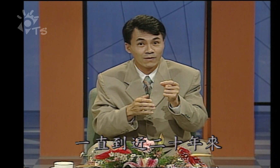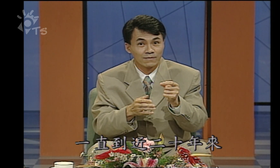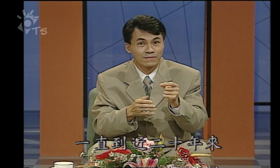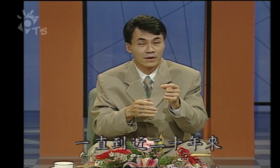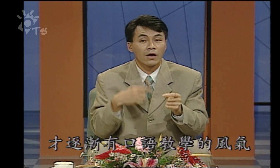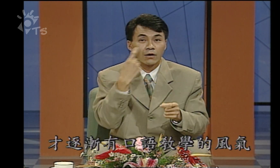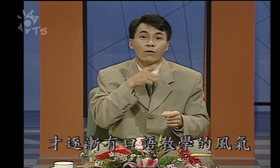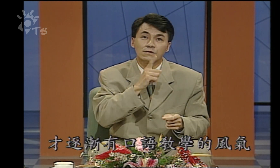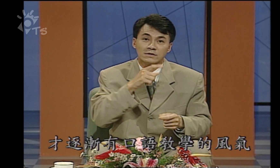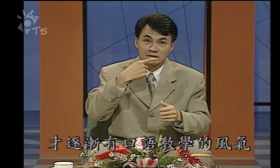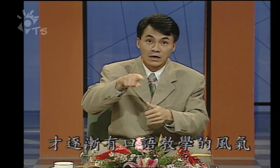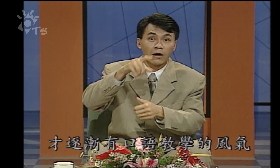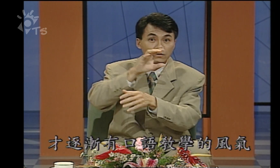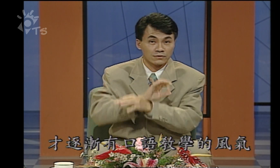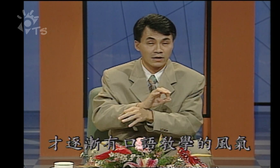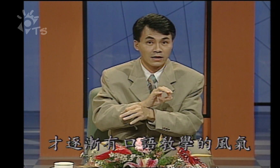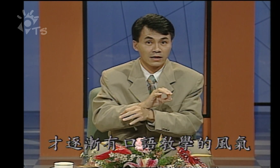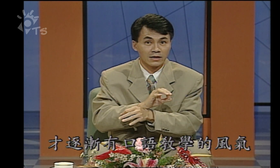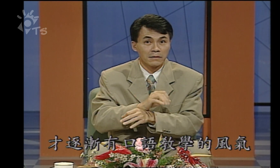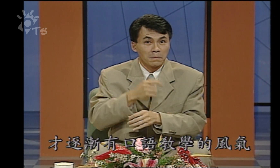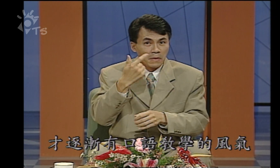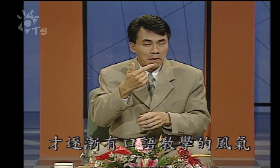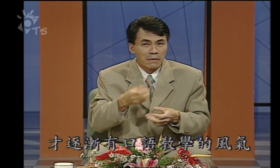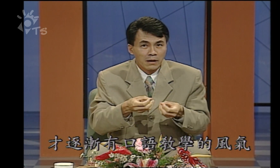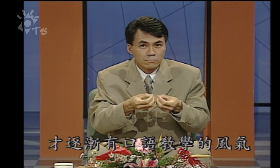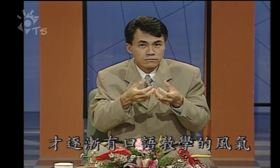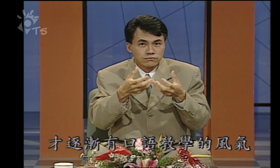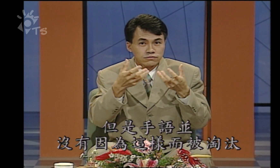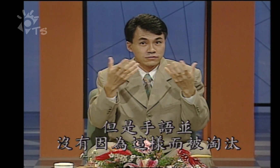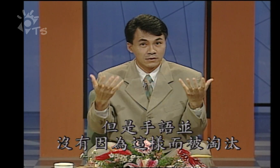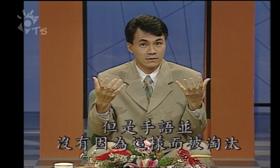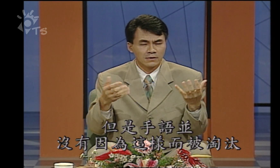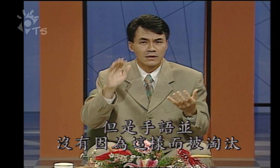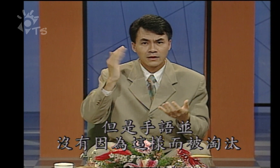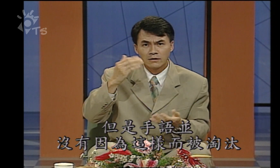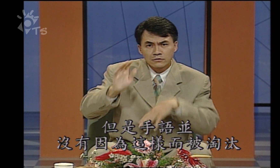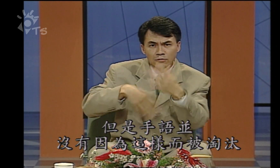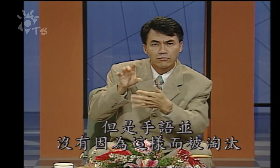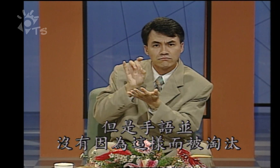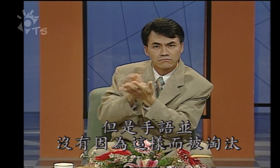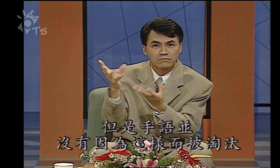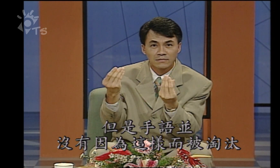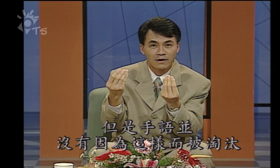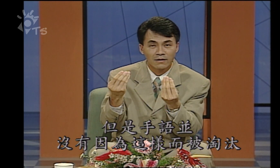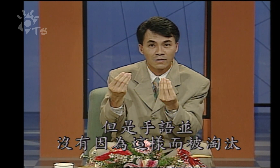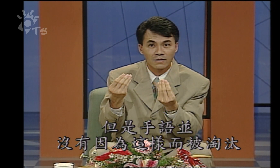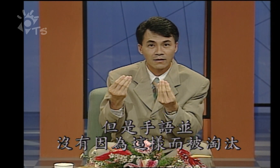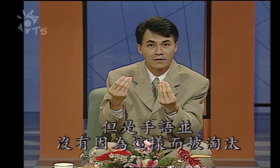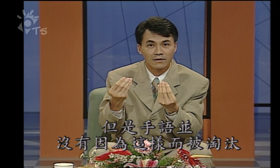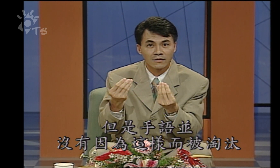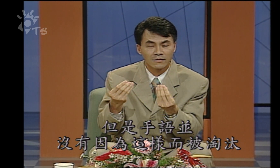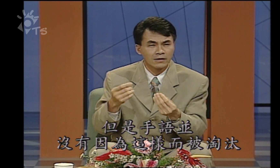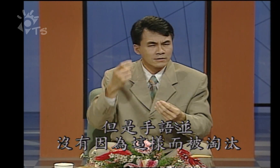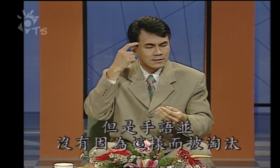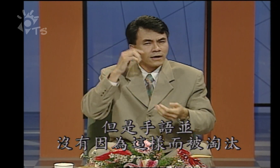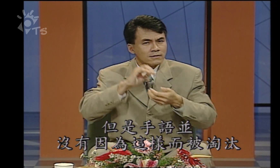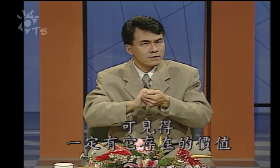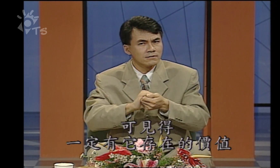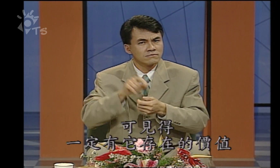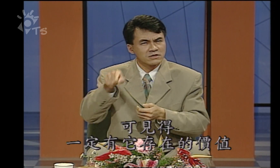才逐渐有口语教学的风气，但是呢手语并没有因为这样而被淘汰，可见得一